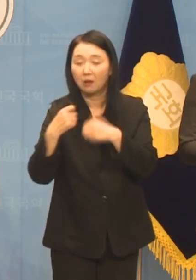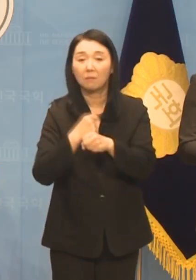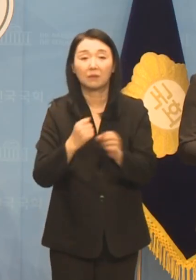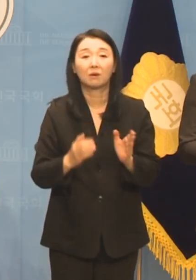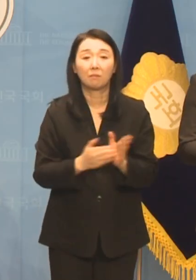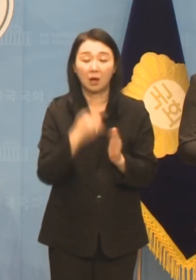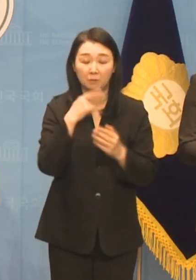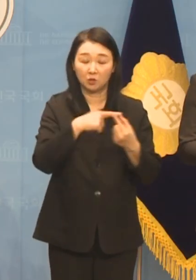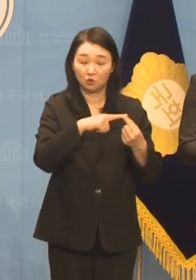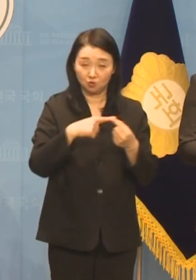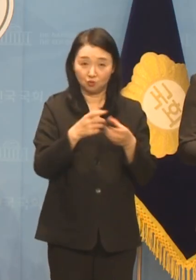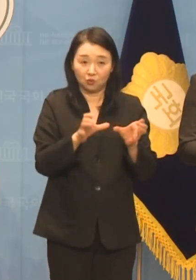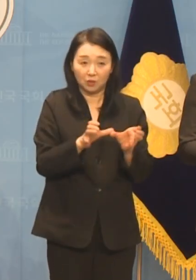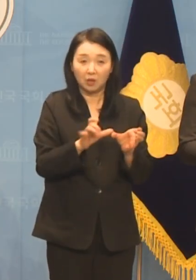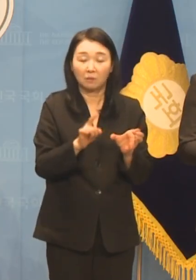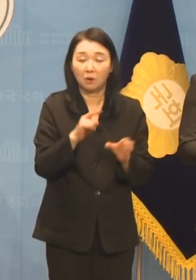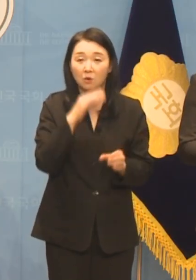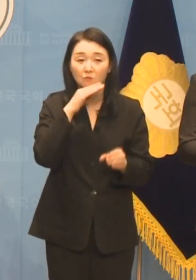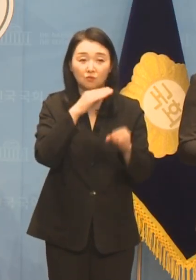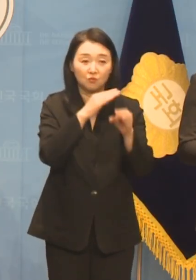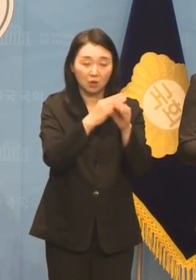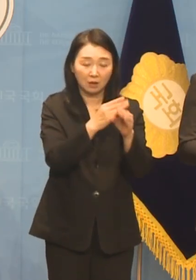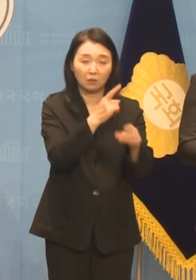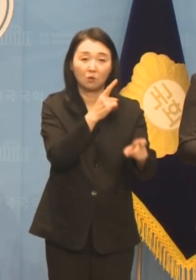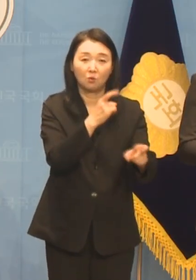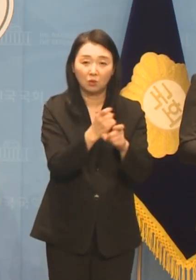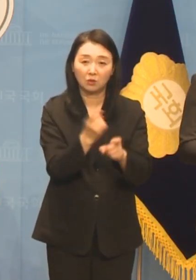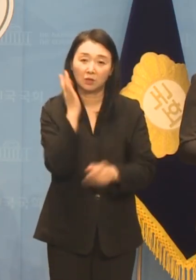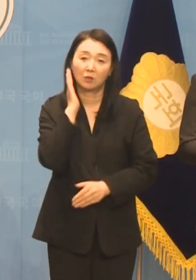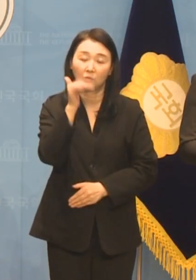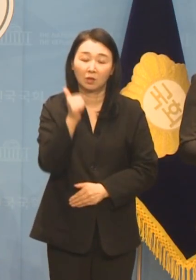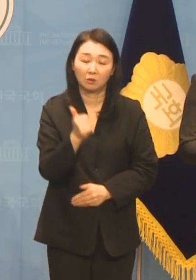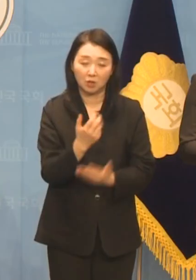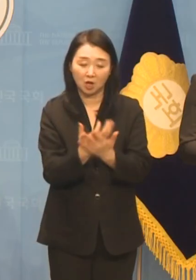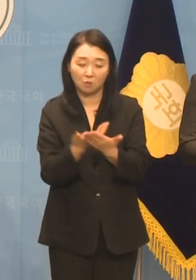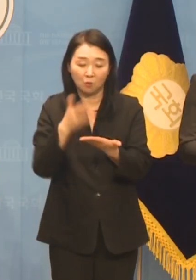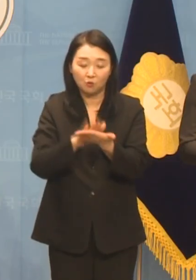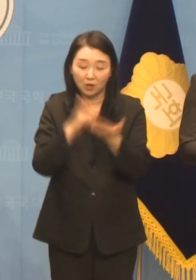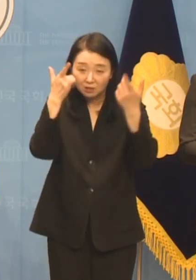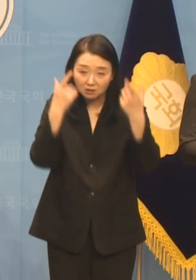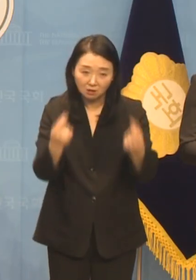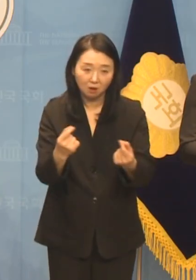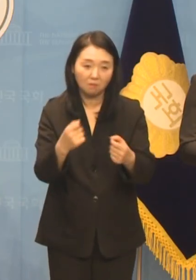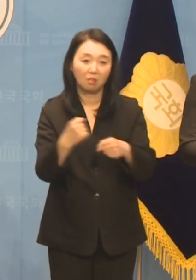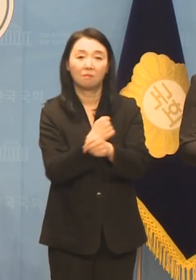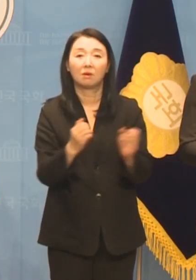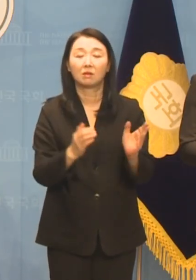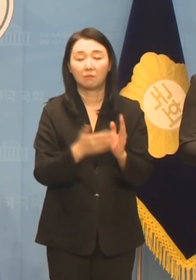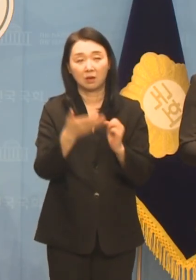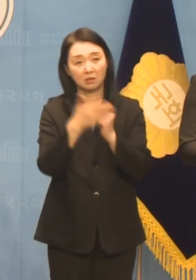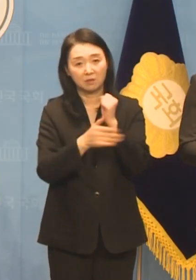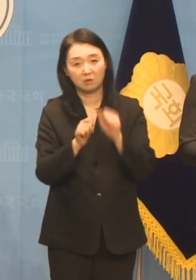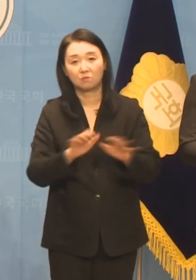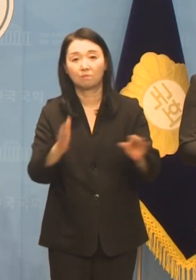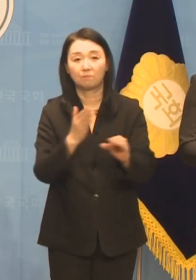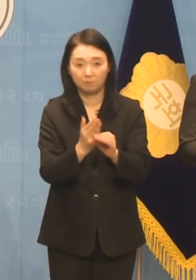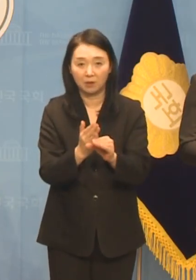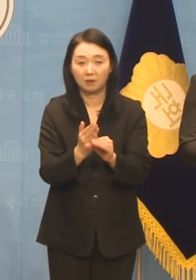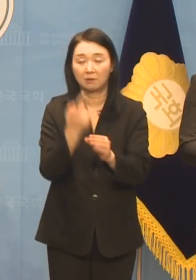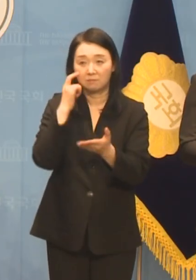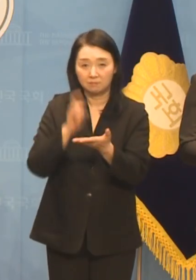민주당이 북한 원수가 대통령이 되는 개정 법률안 문서를 들고 있는 것처럼 꾸민 이미지를 유포하고 있는